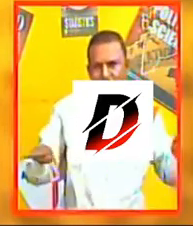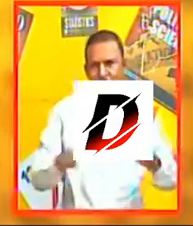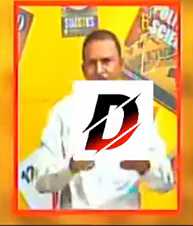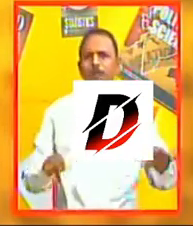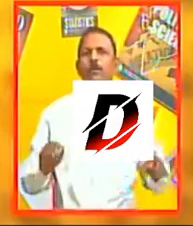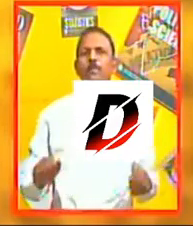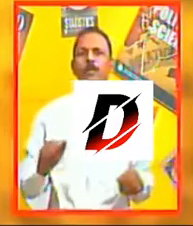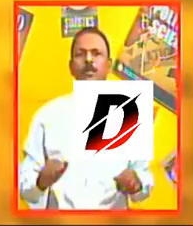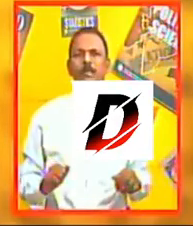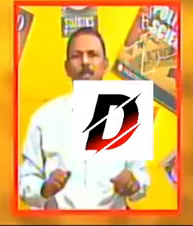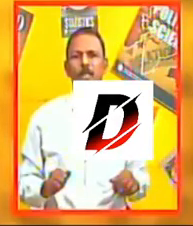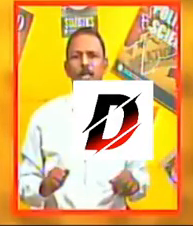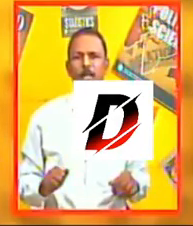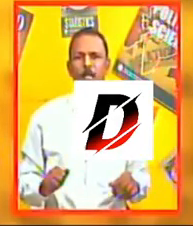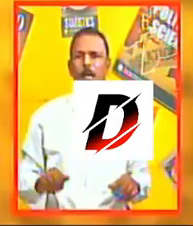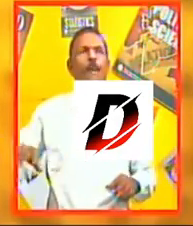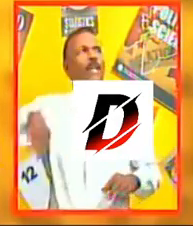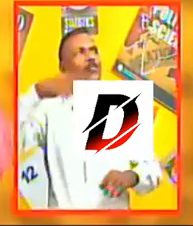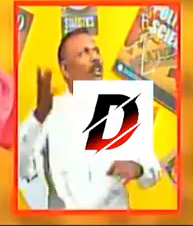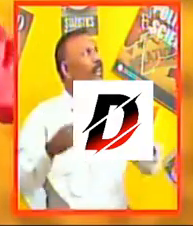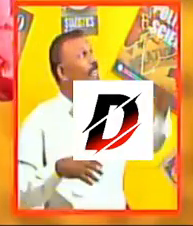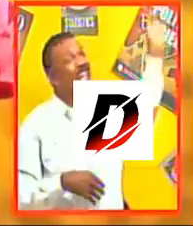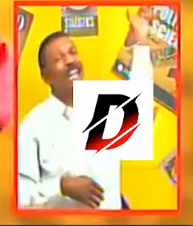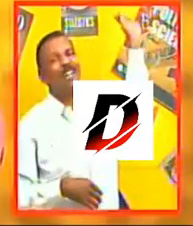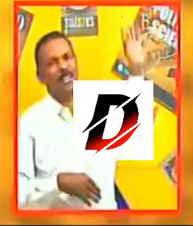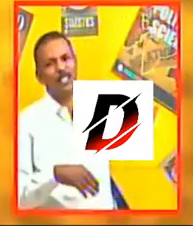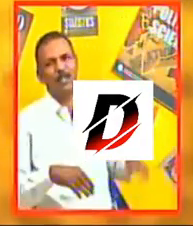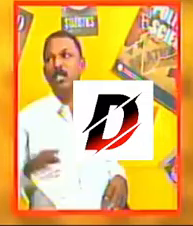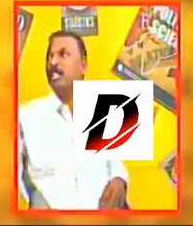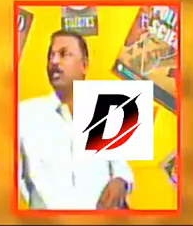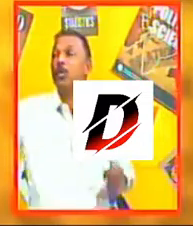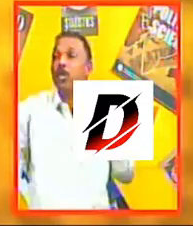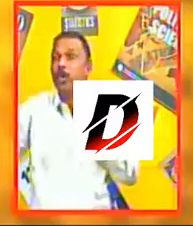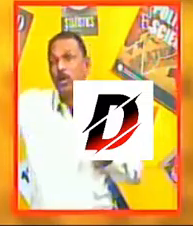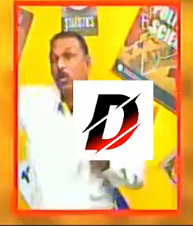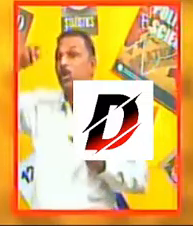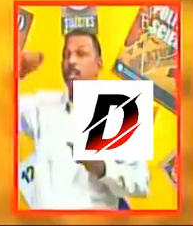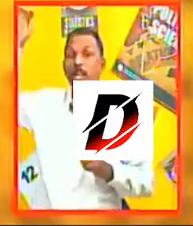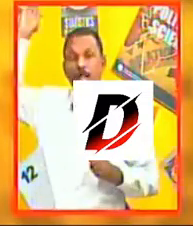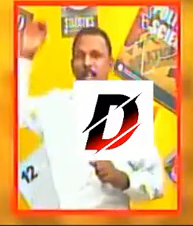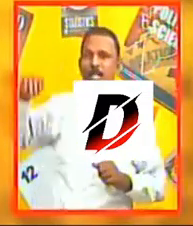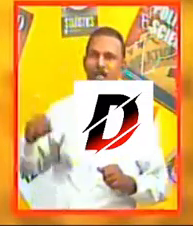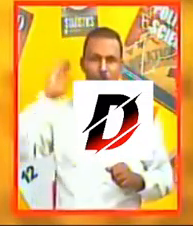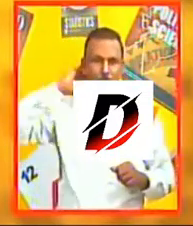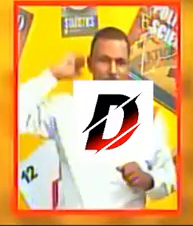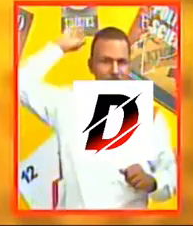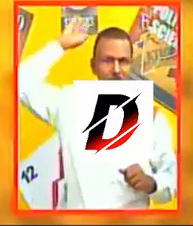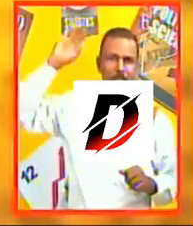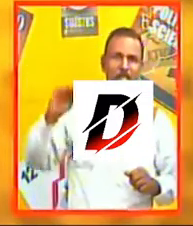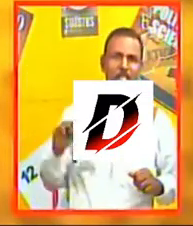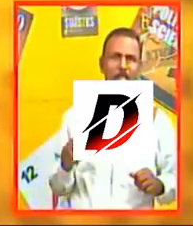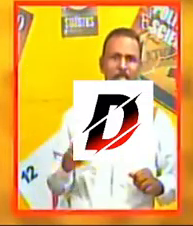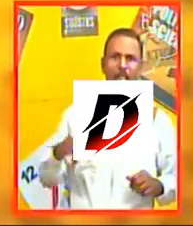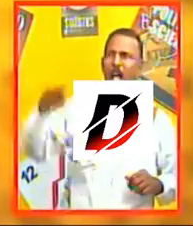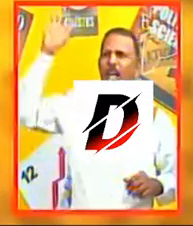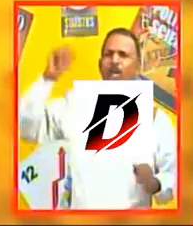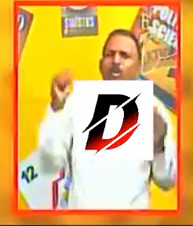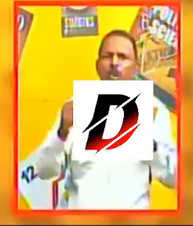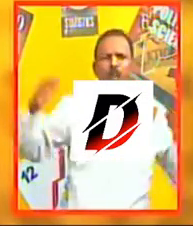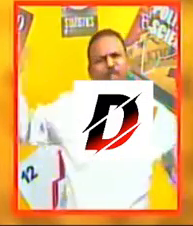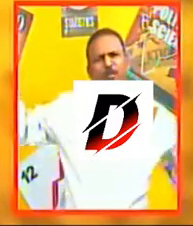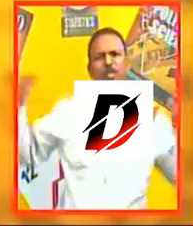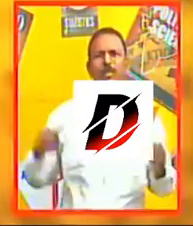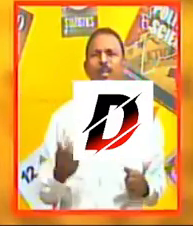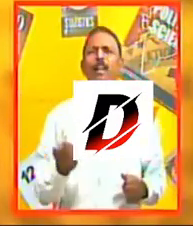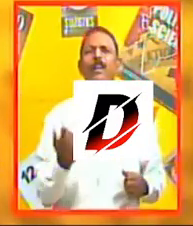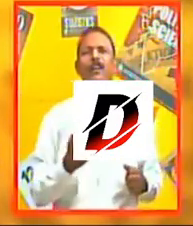இருக்கக்கூடிய இந்த சமவெளி பரப்பிலிருந்து இப்போ பக்கத்தில் ஏற்காடு இருக்குது, இங்கிட்டு ஊட்டி இருக்குது, இந்த மலைப்பகுதியெல்லாம் பார்த்துன்னு வச்சிங்களேன் ரொம்ப